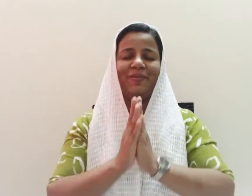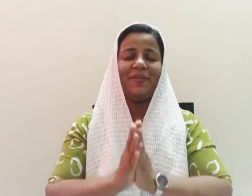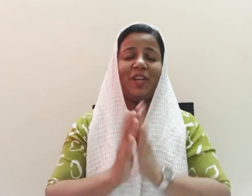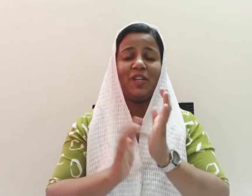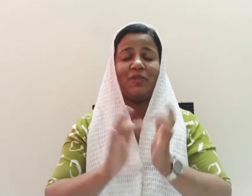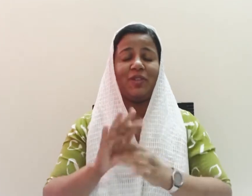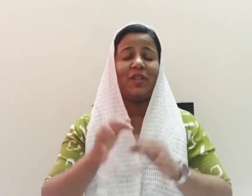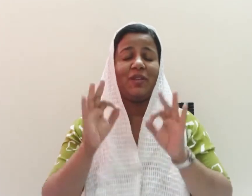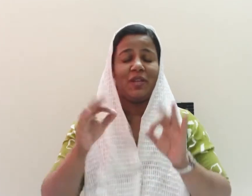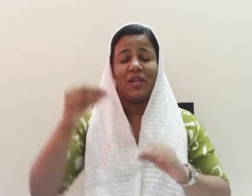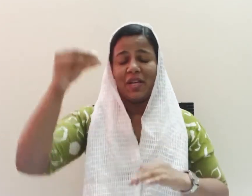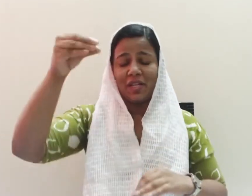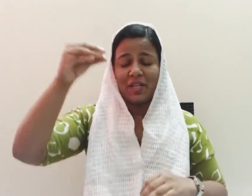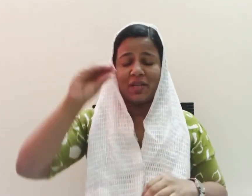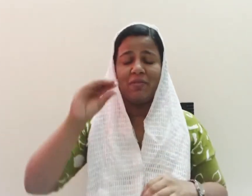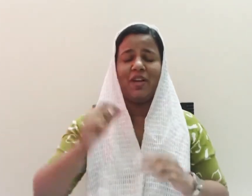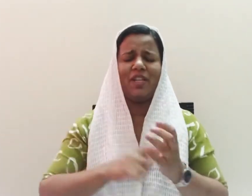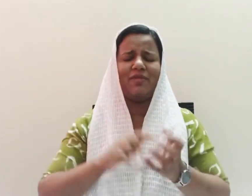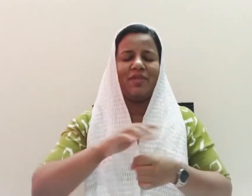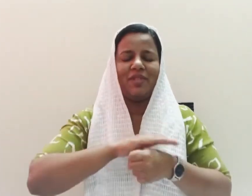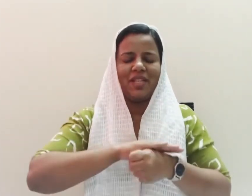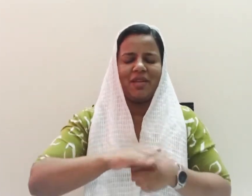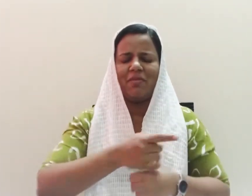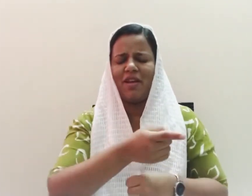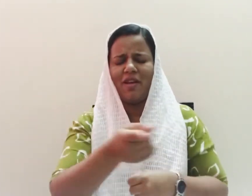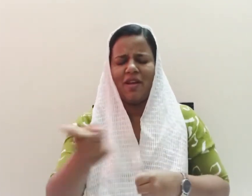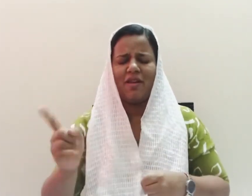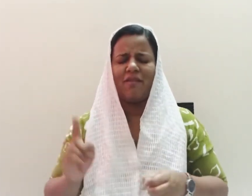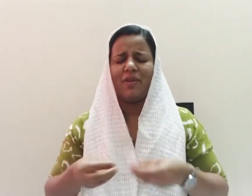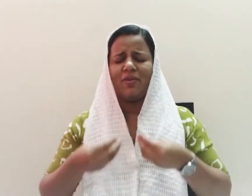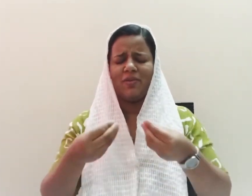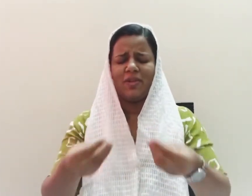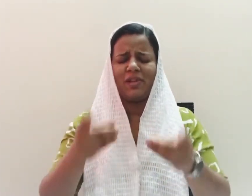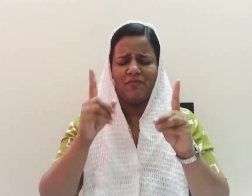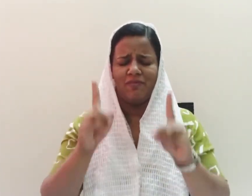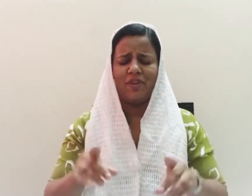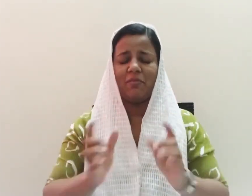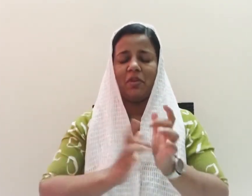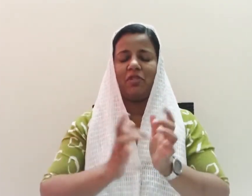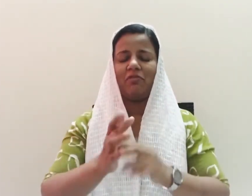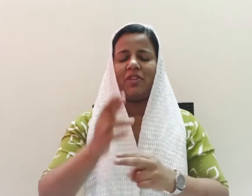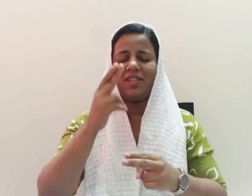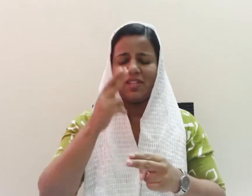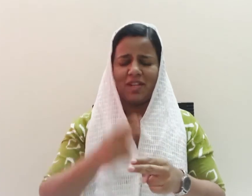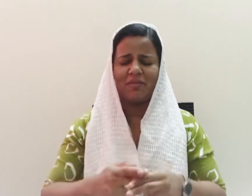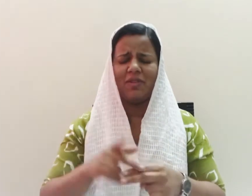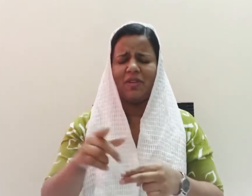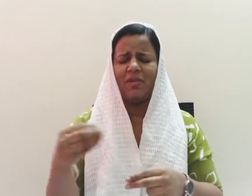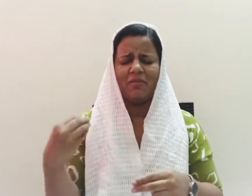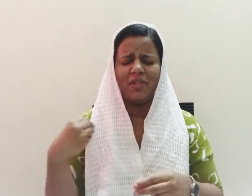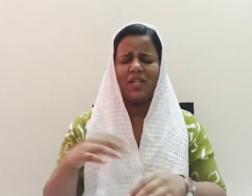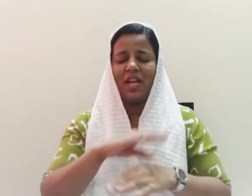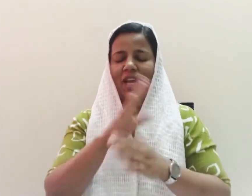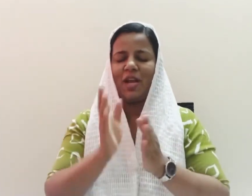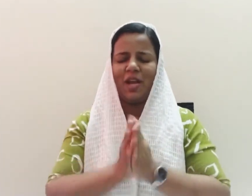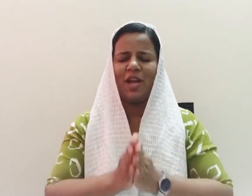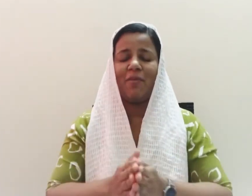ദൈവത്തിൻ്റെ അസാധാരണമായ കൃപയും ഹല്ലേലൂയ നിറവും തൻ്റെ കുഞ്ഞുങ്ങളുടെ ജീവിതത്തിൽ പകരണമേ. യേശുവിൻ്റെ നാമത്തിൽ അവരുടെ വിഷയങ്ങളിൽ അത്ഭുതകരമായ